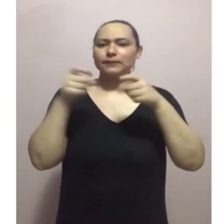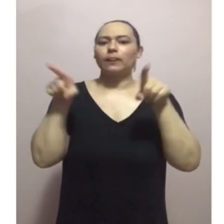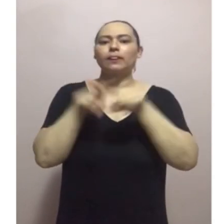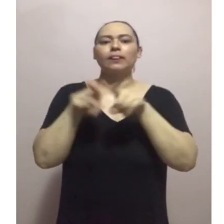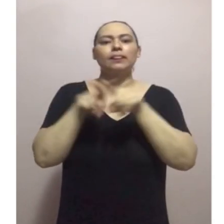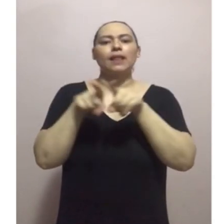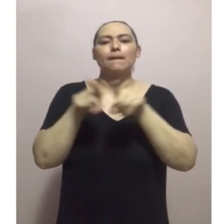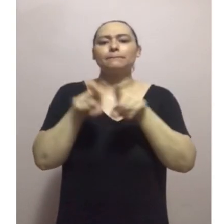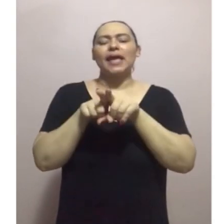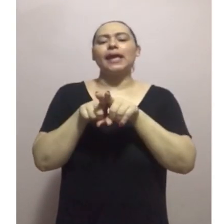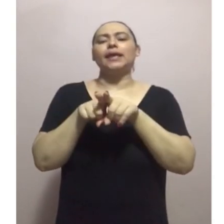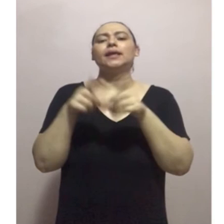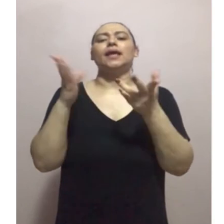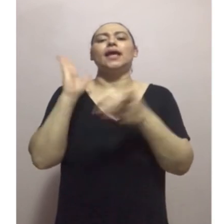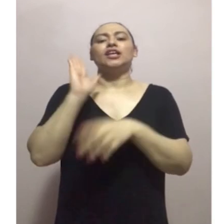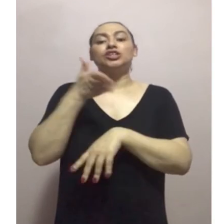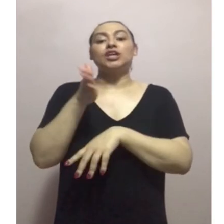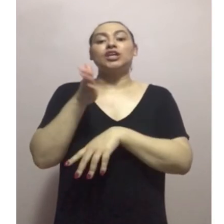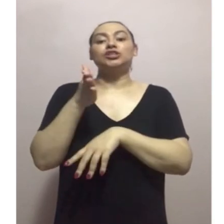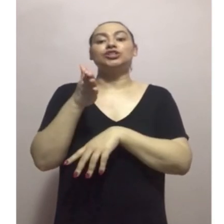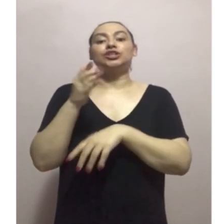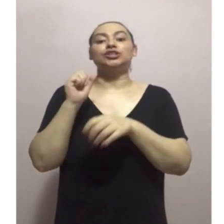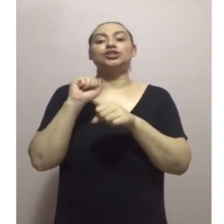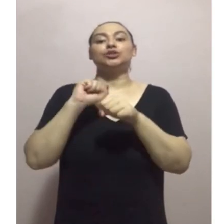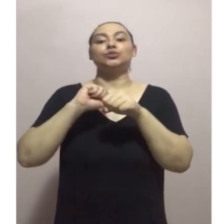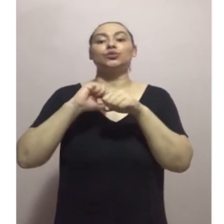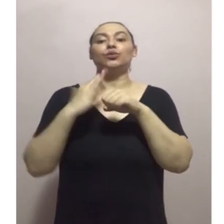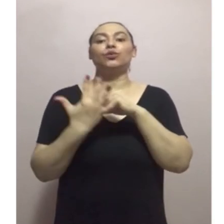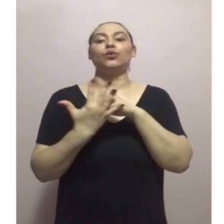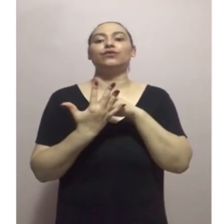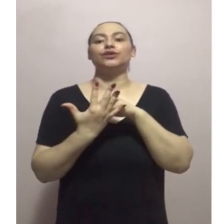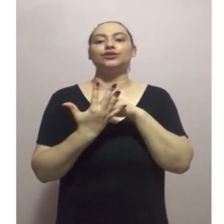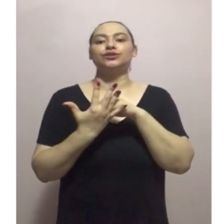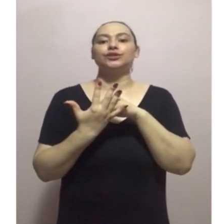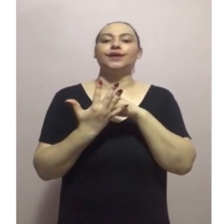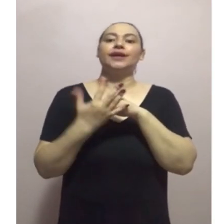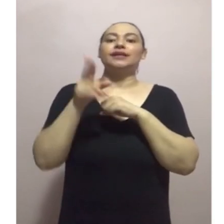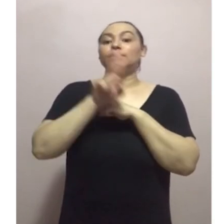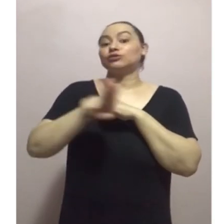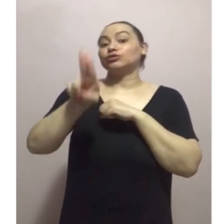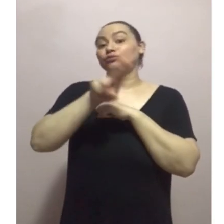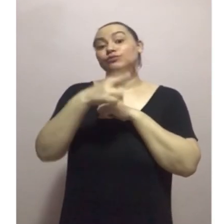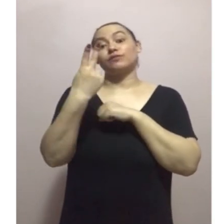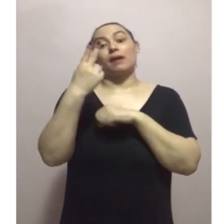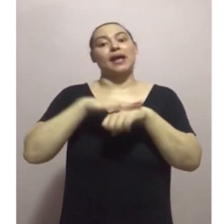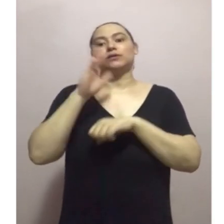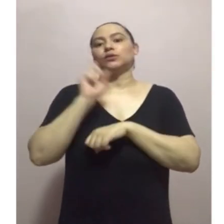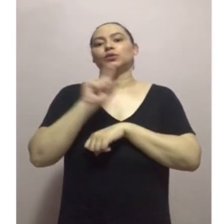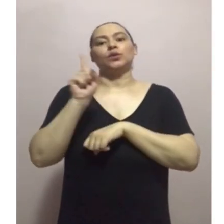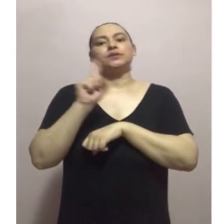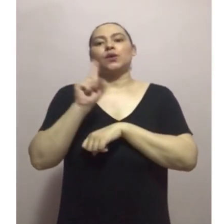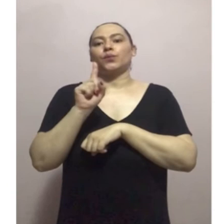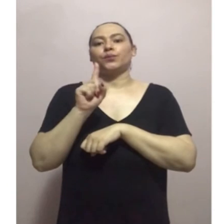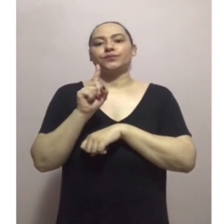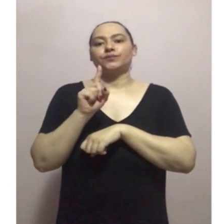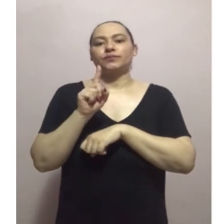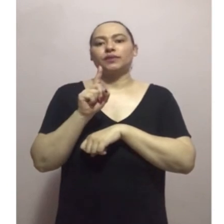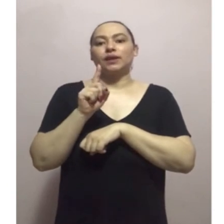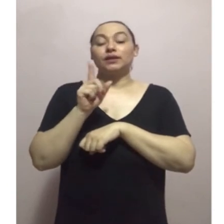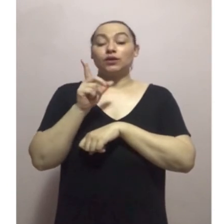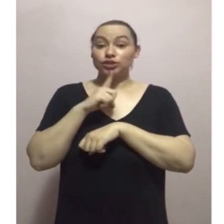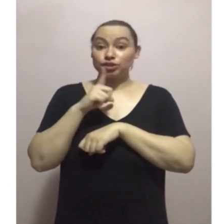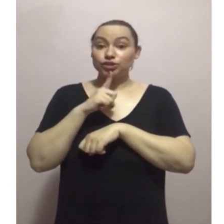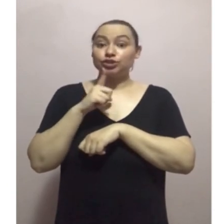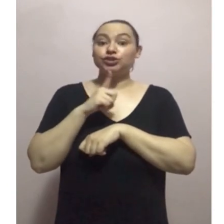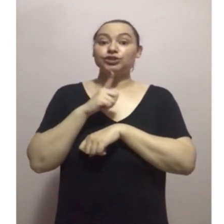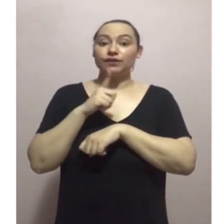Covid, taxistas que já tinham tido Covid, e a gente não usava mais do que 2. Então, a gente tinha como fazer